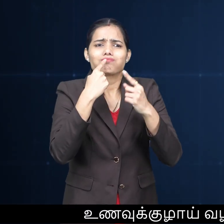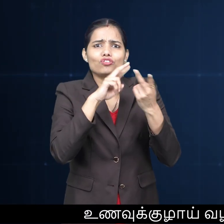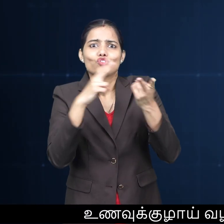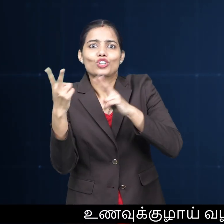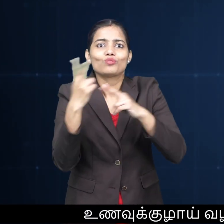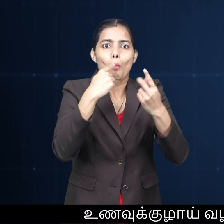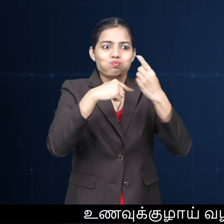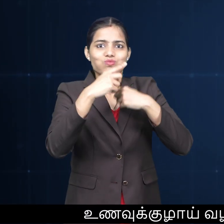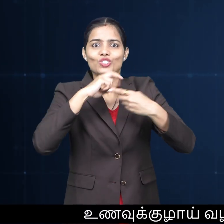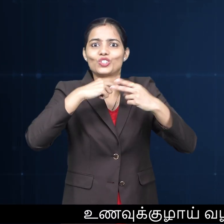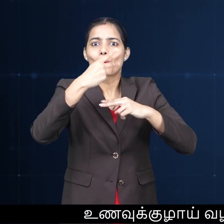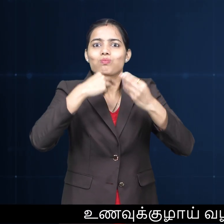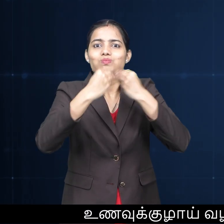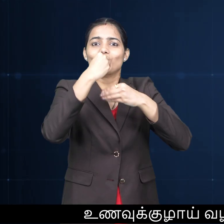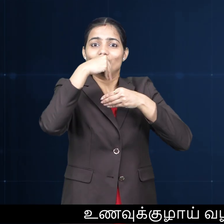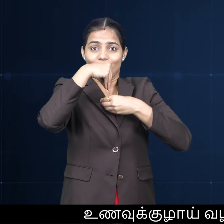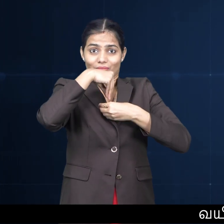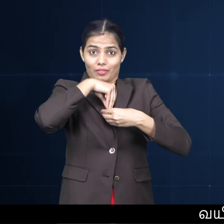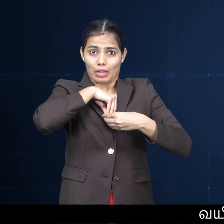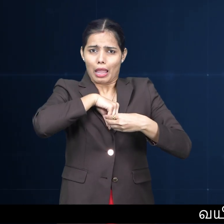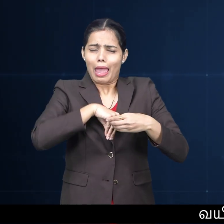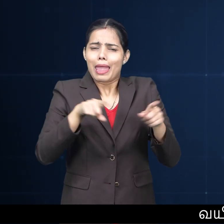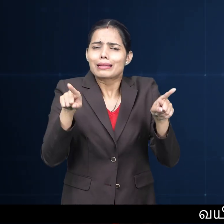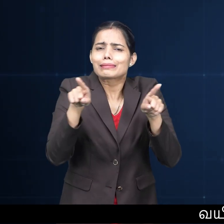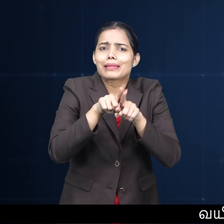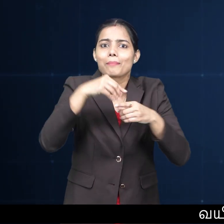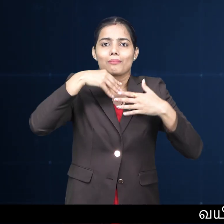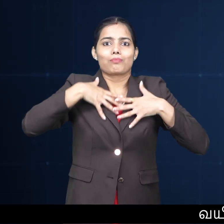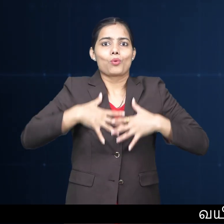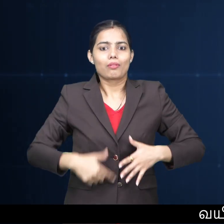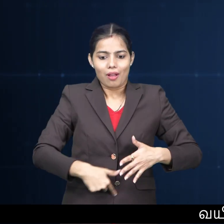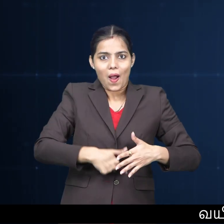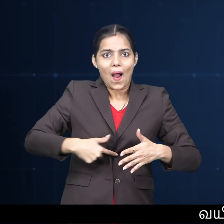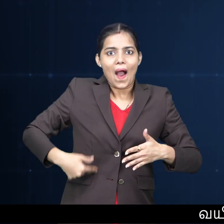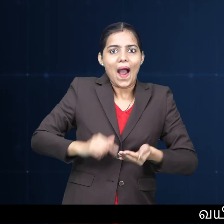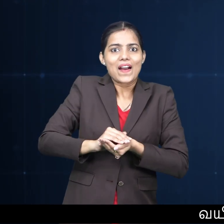உணவு குழாயின் வழியாக பை போன்ற வயிற்றுக்கு பயணிக்கிறது.